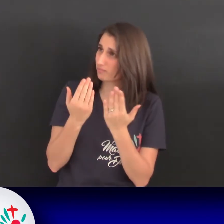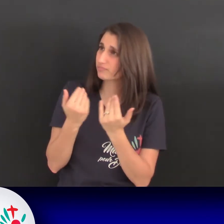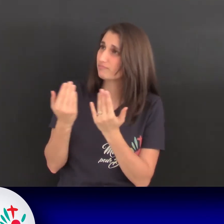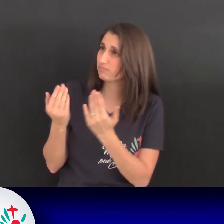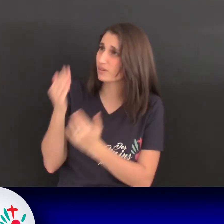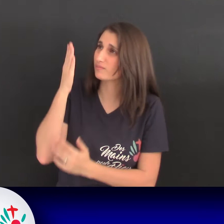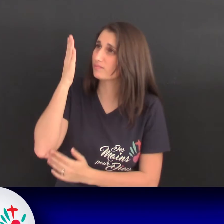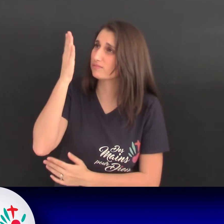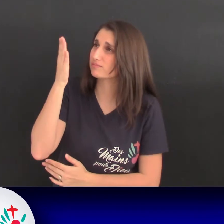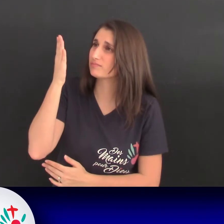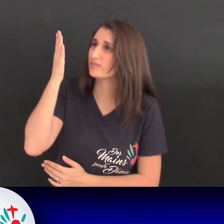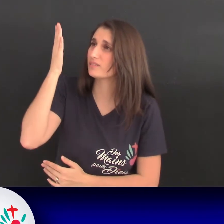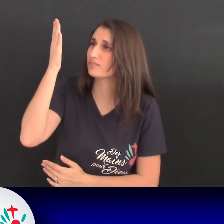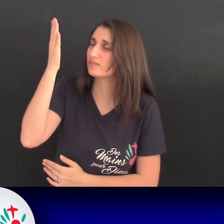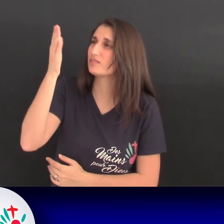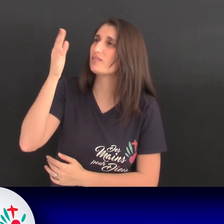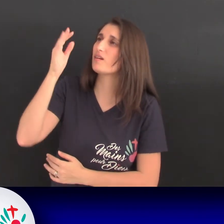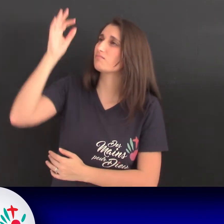t'attendrai,